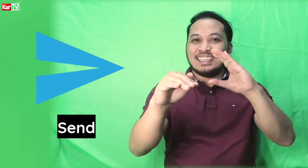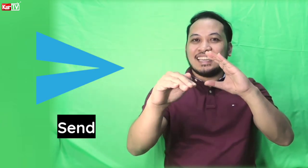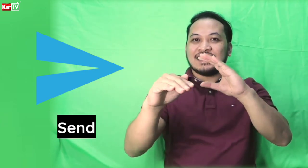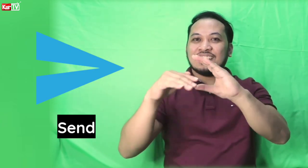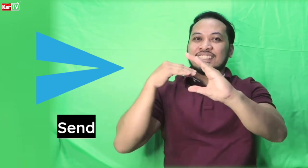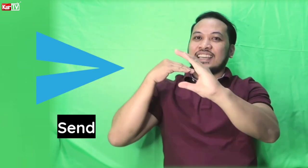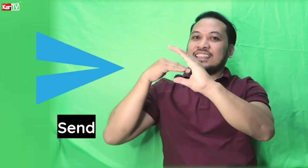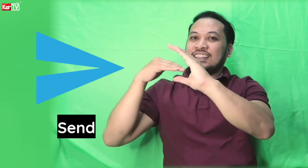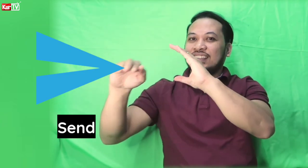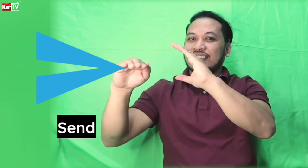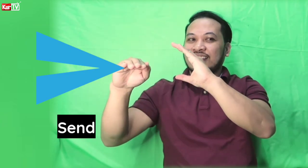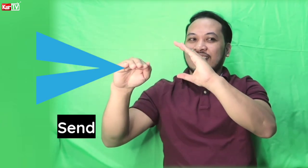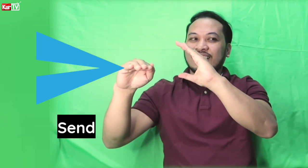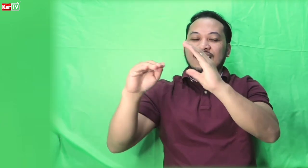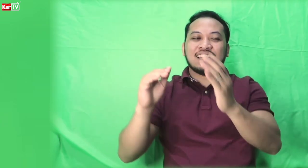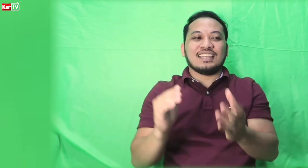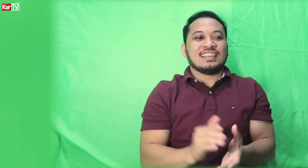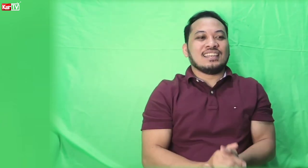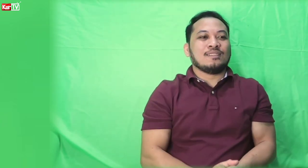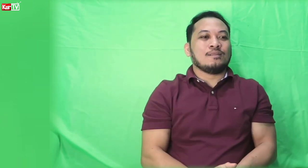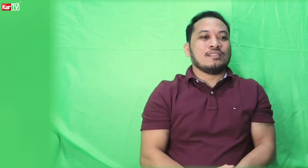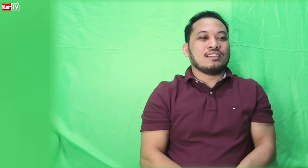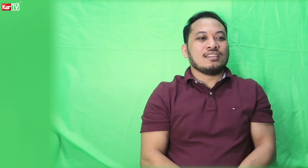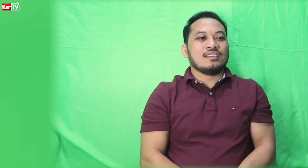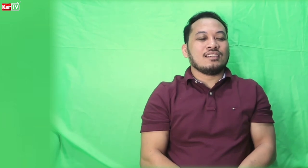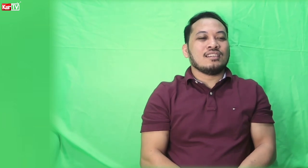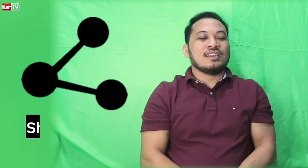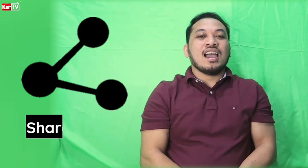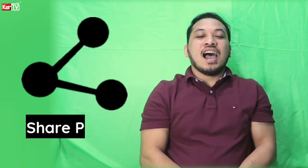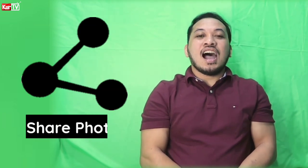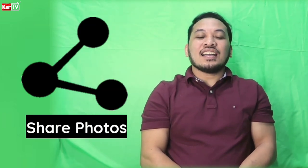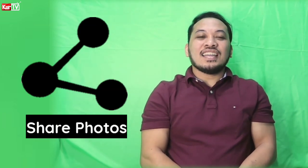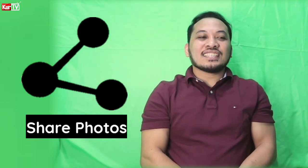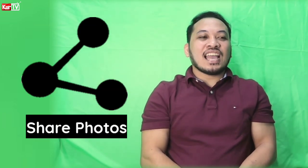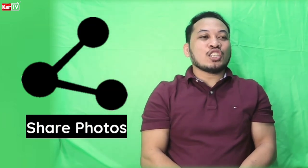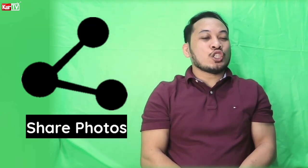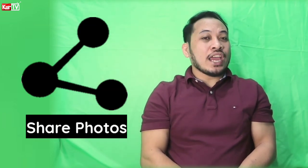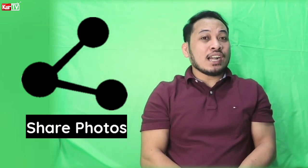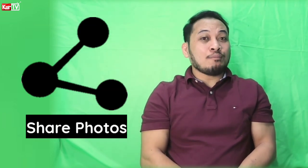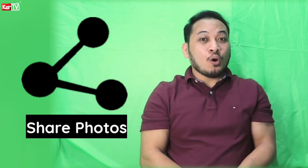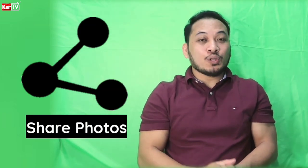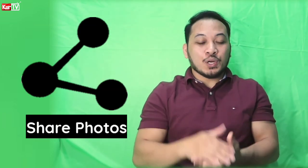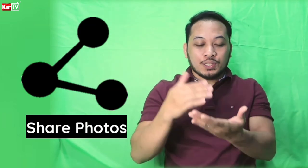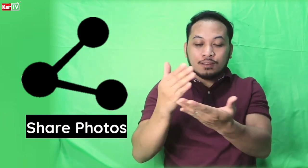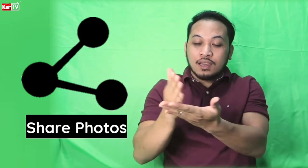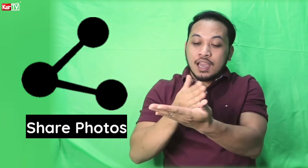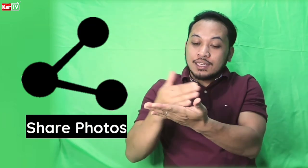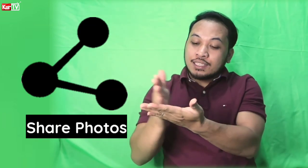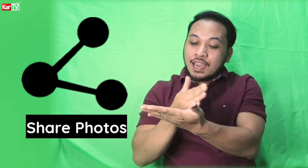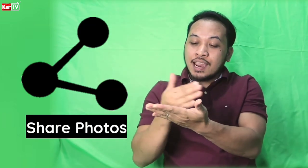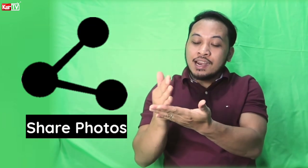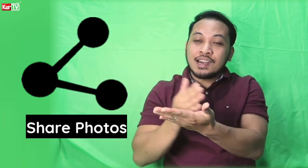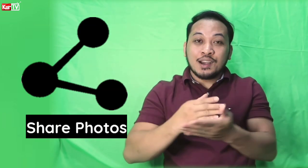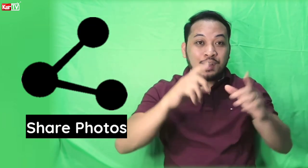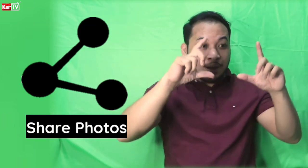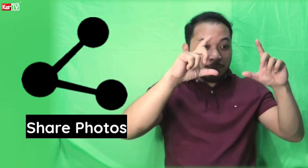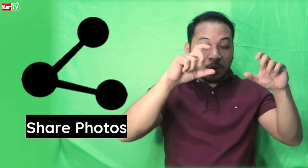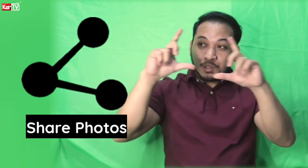Yes, send. Ayan. Ang next ay share photos. Share